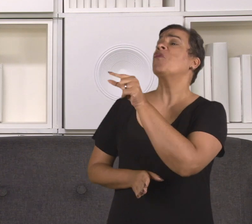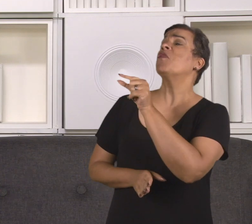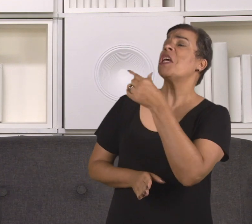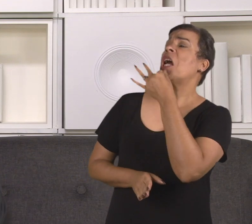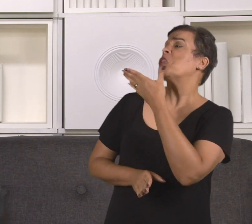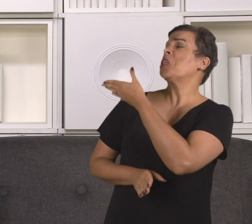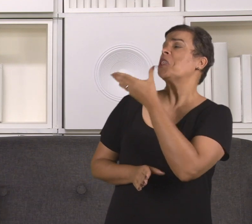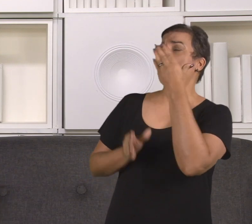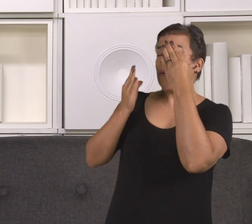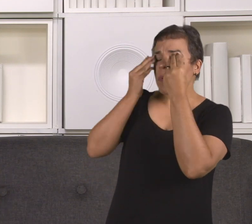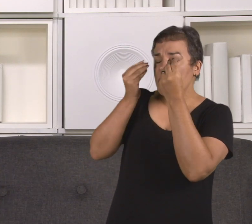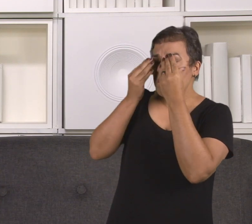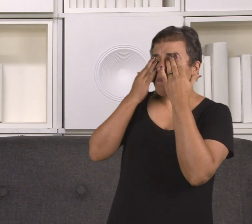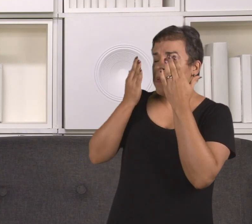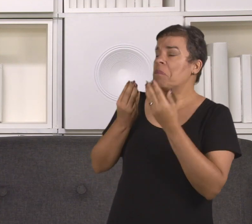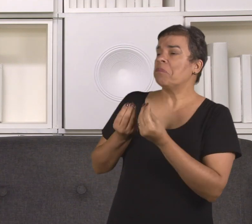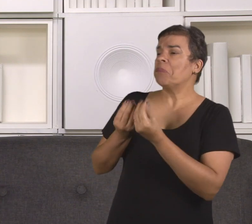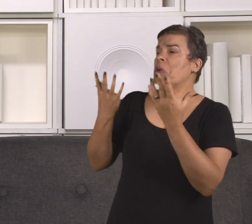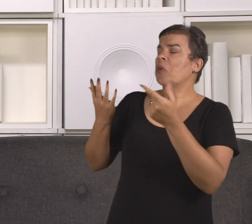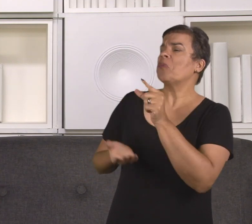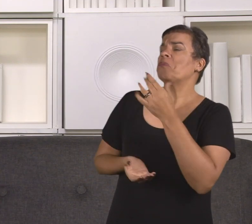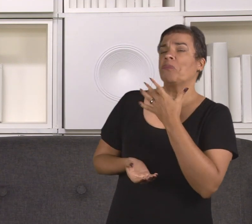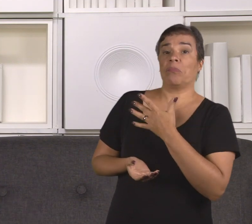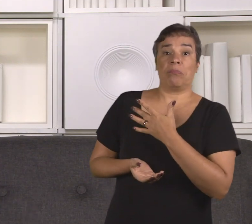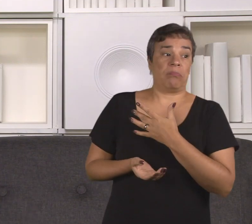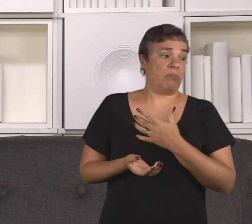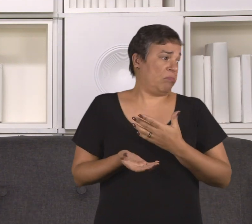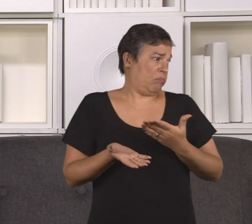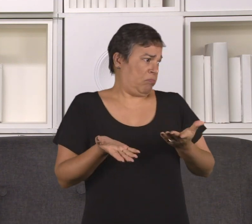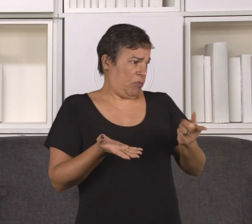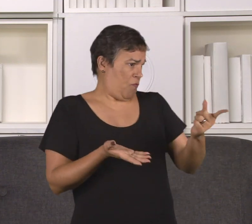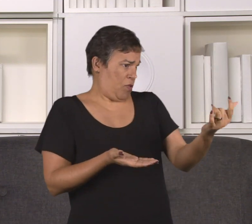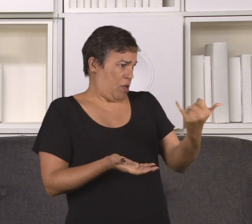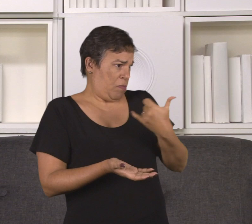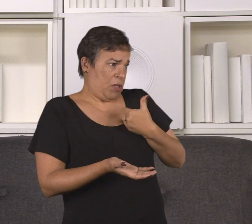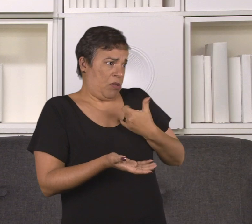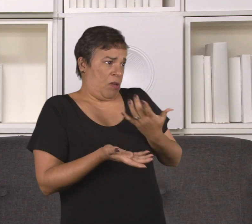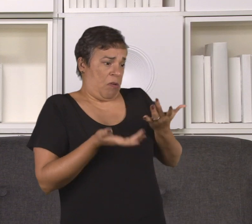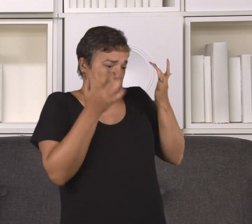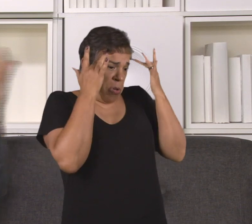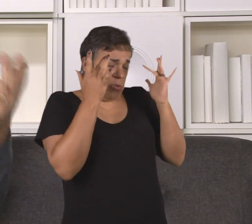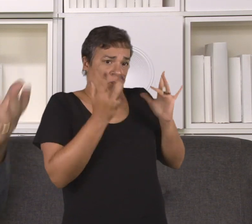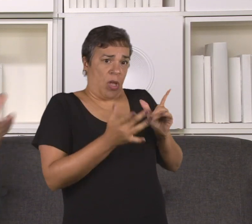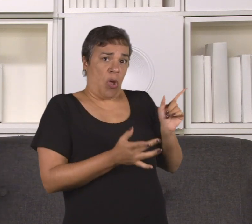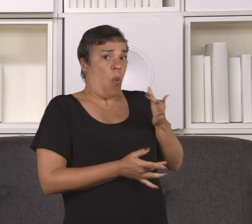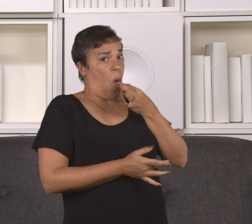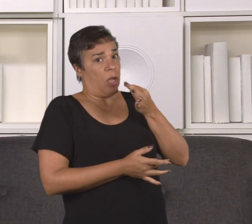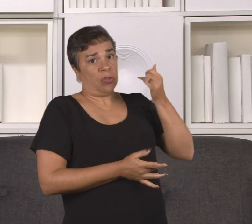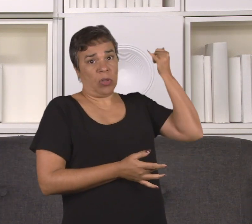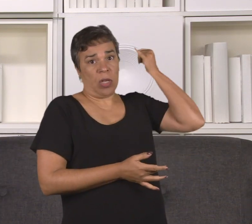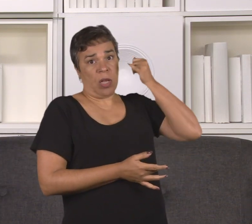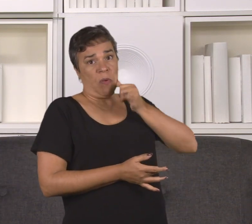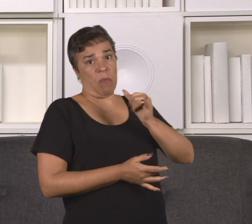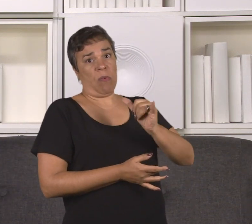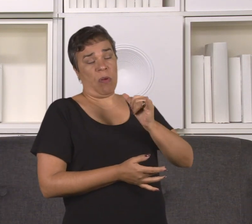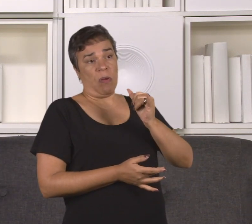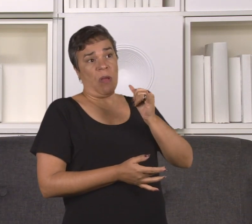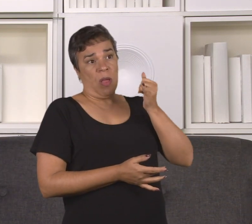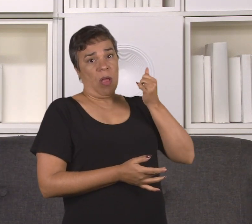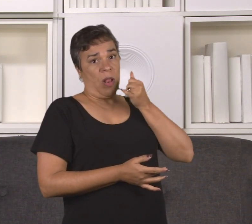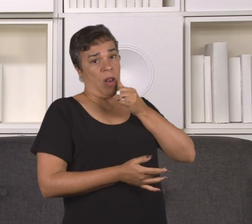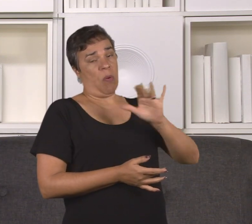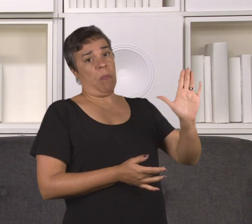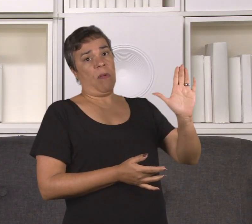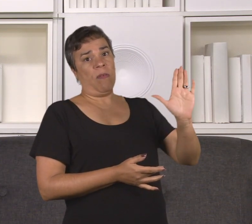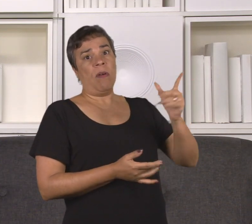cego, ele diz, olha, vocês é que têm que dizer quem é ele. Eu acho que ele é um profeta. Mas, no